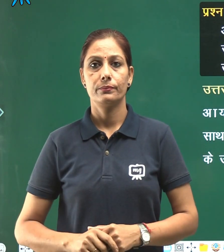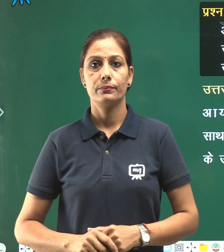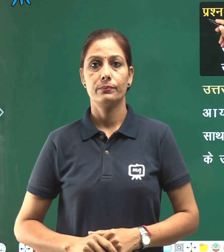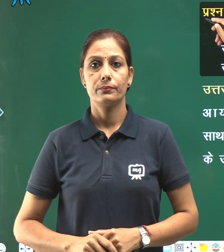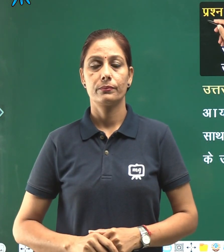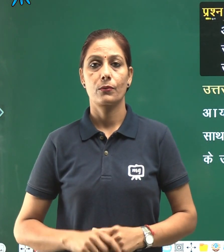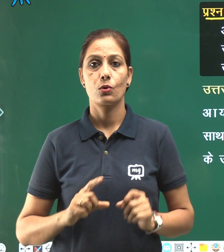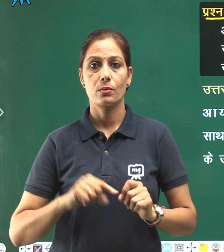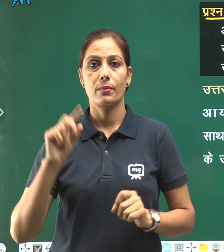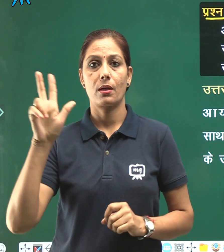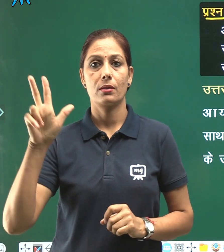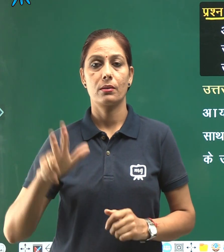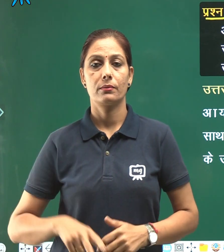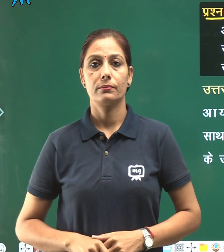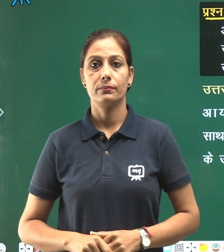प्रश्न 8,